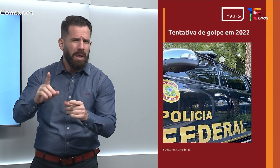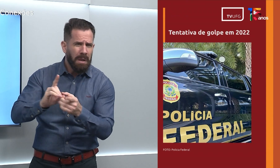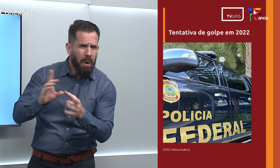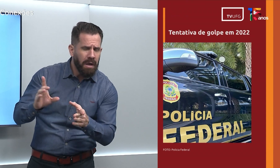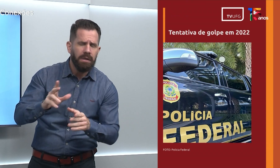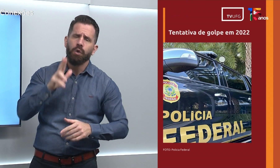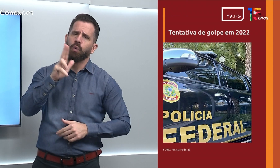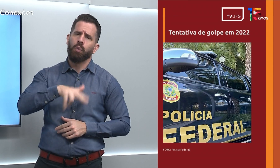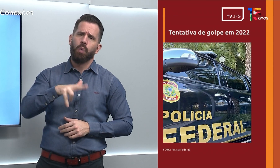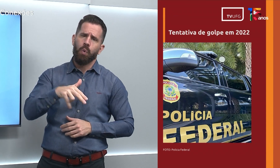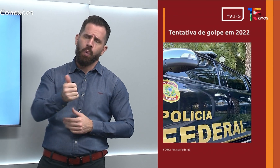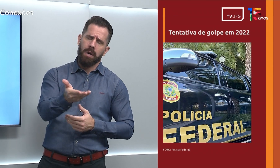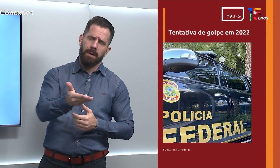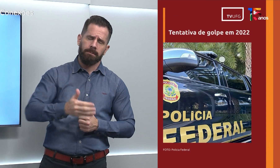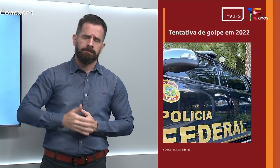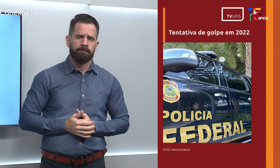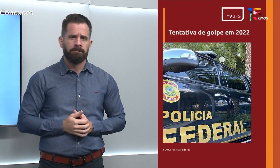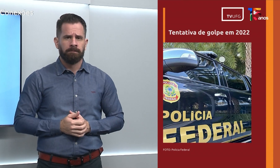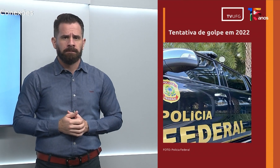Direito.